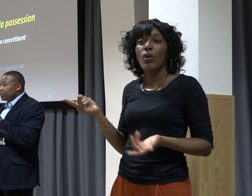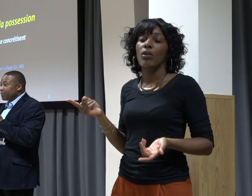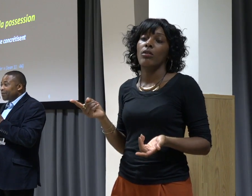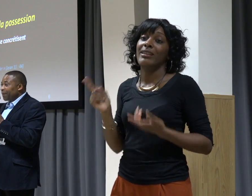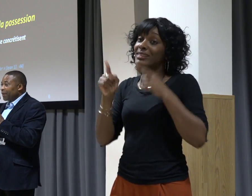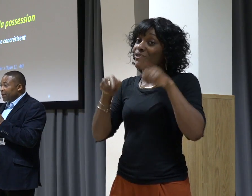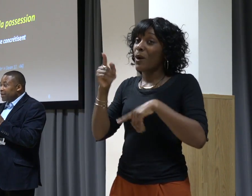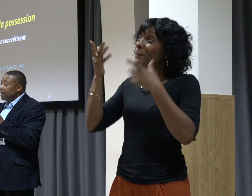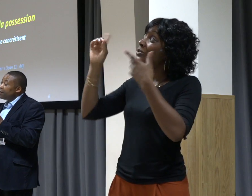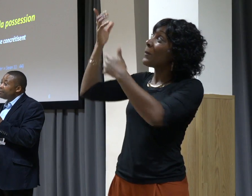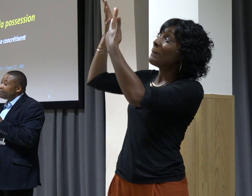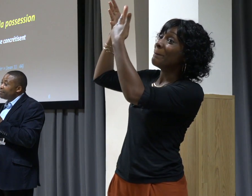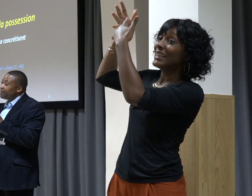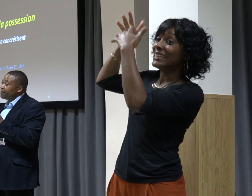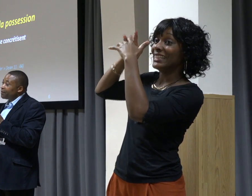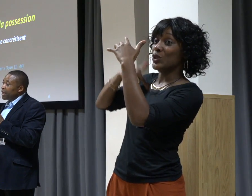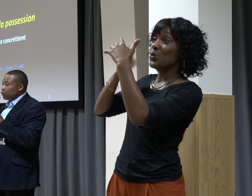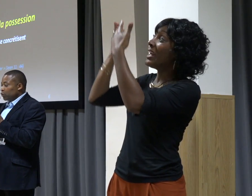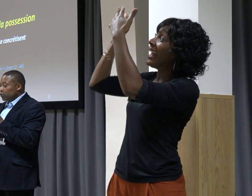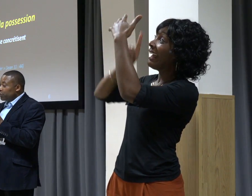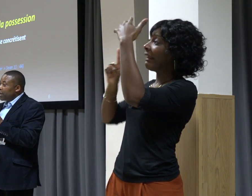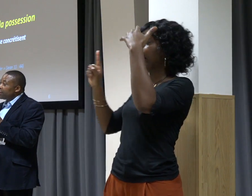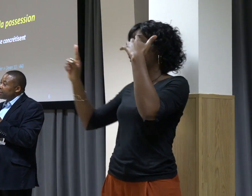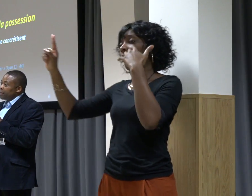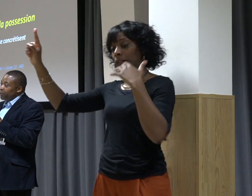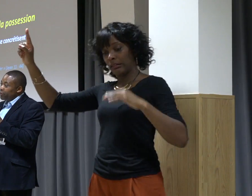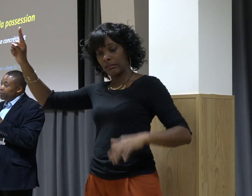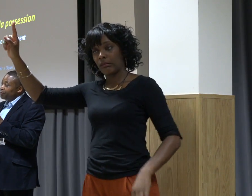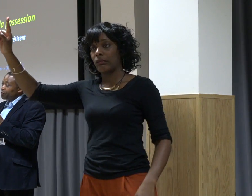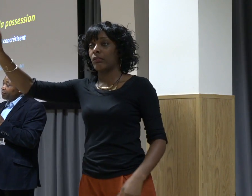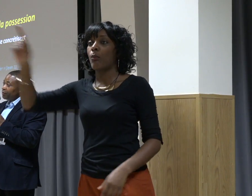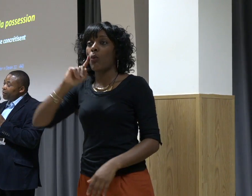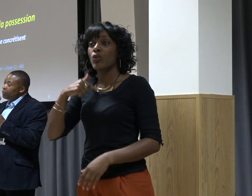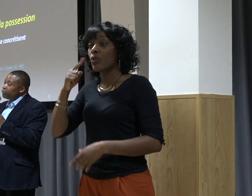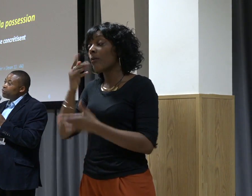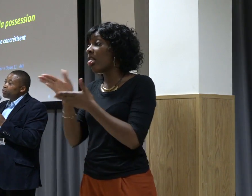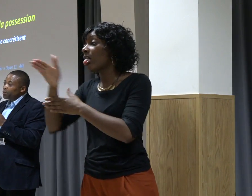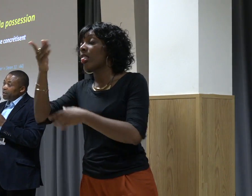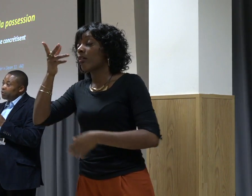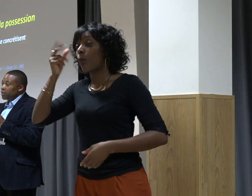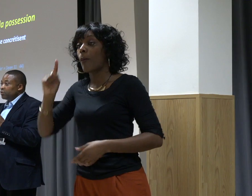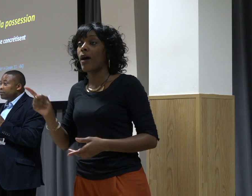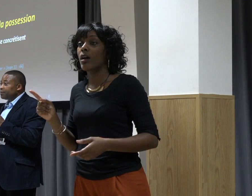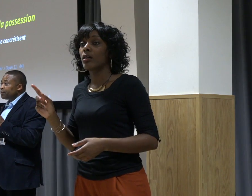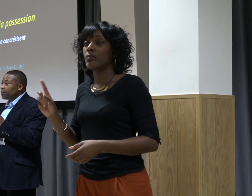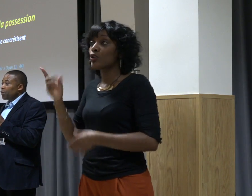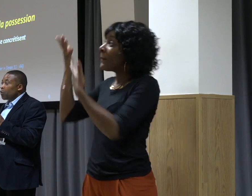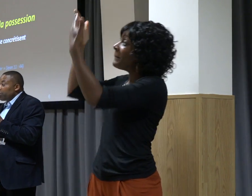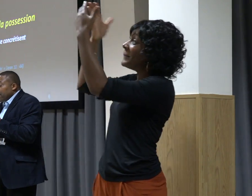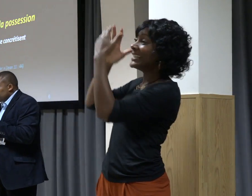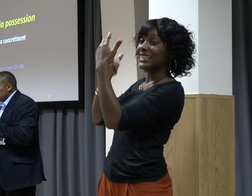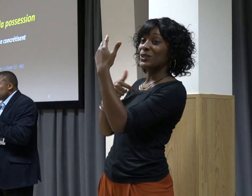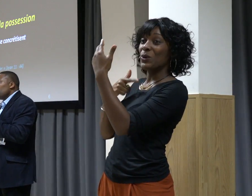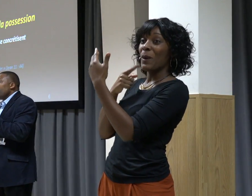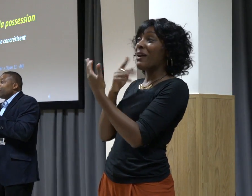bénédiction qui est là. Quelque chose où Dieu a déjà répondu. devons juste prendre position. Ou bien